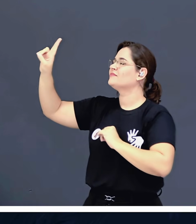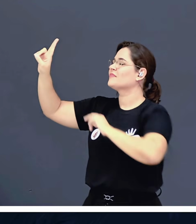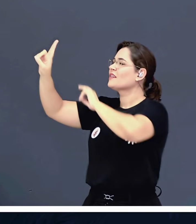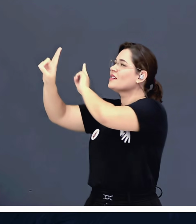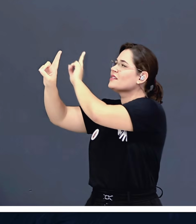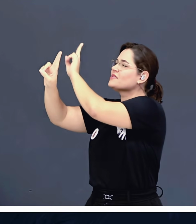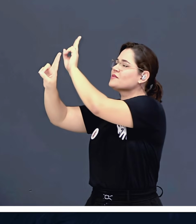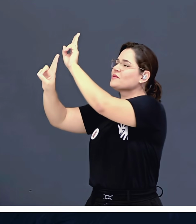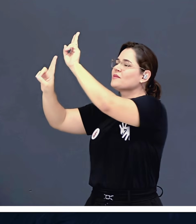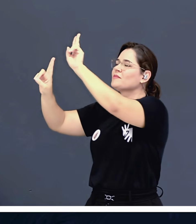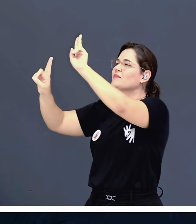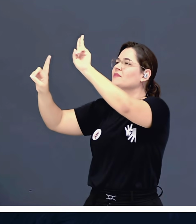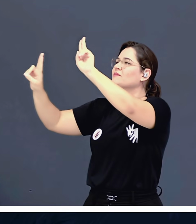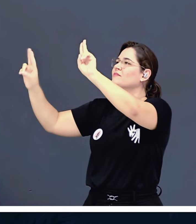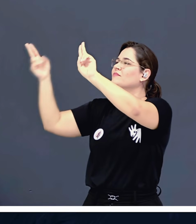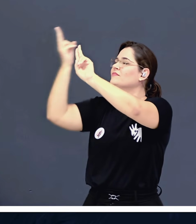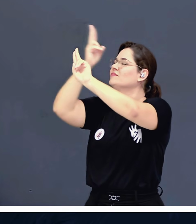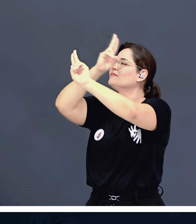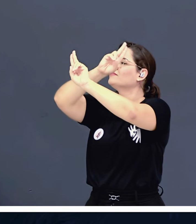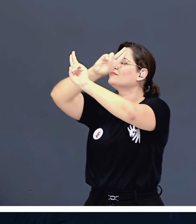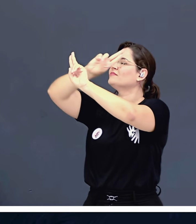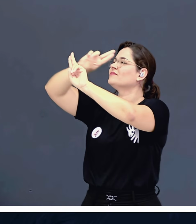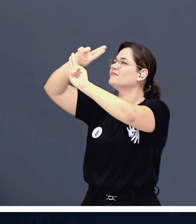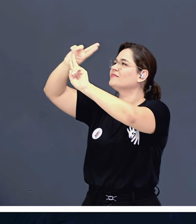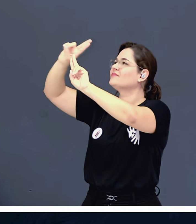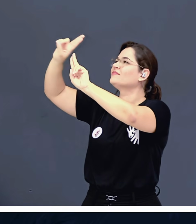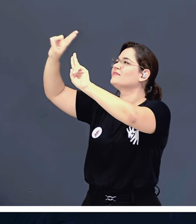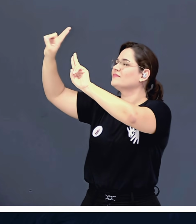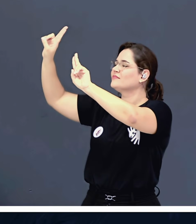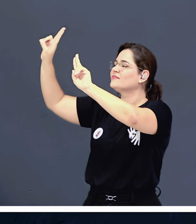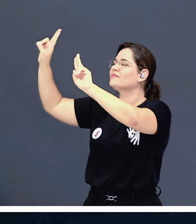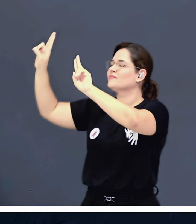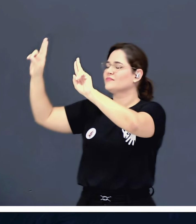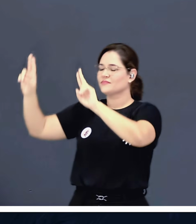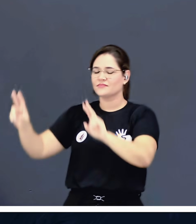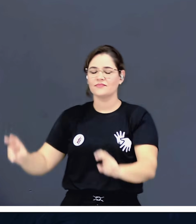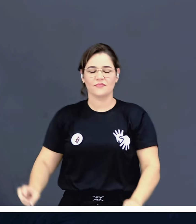nome é sobre todos